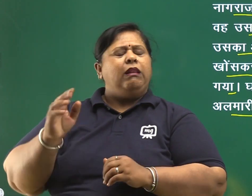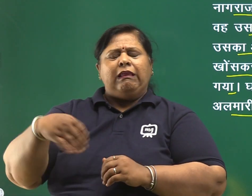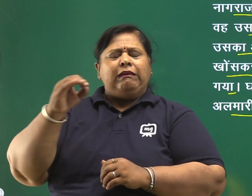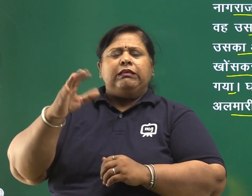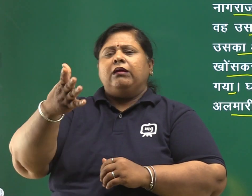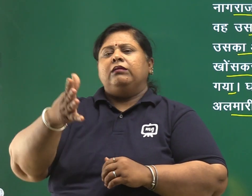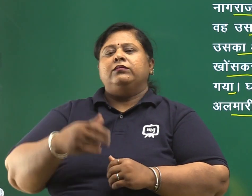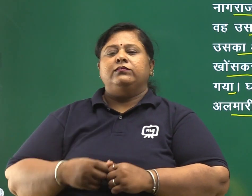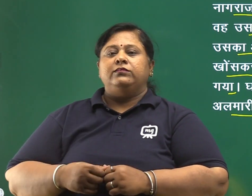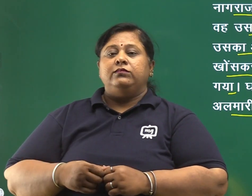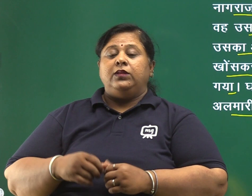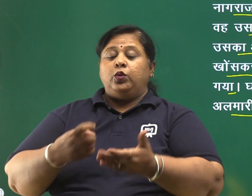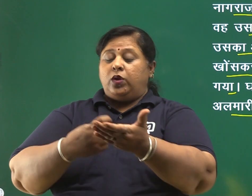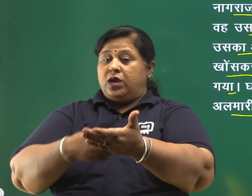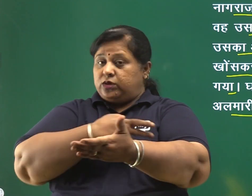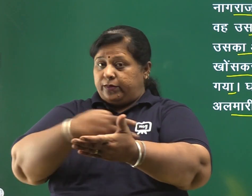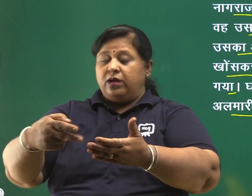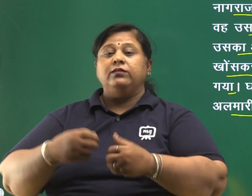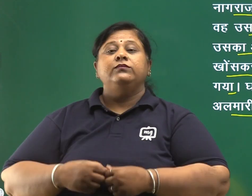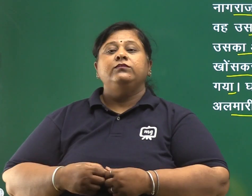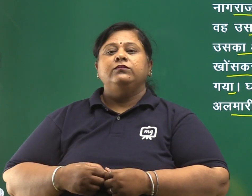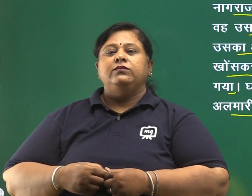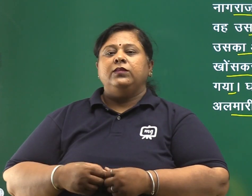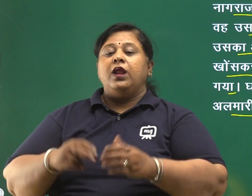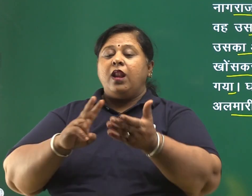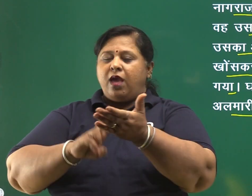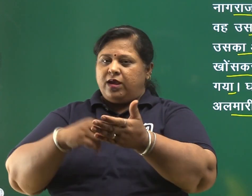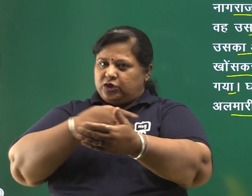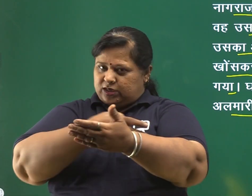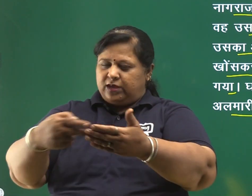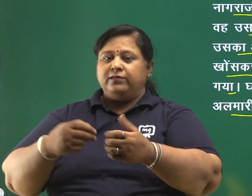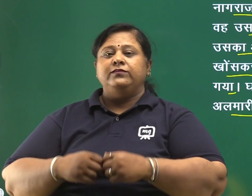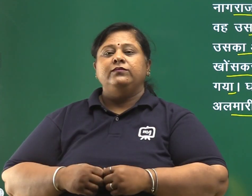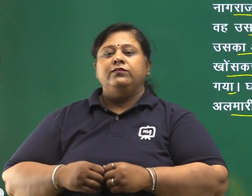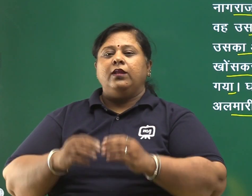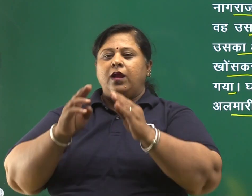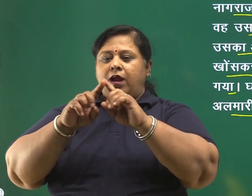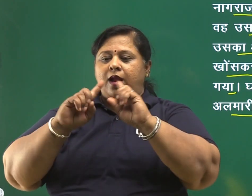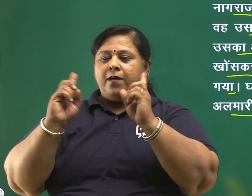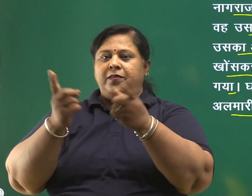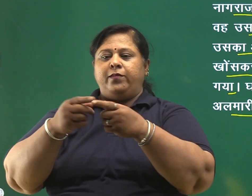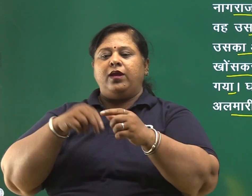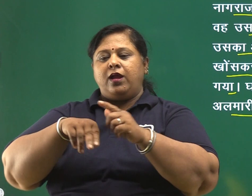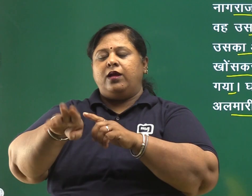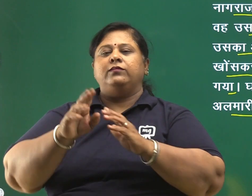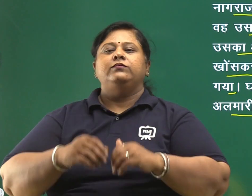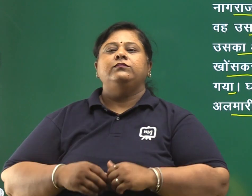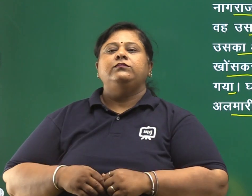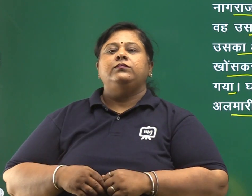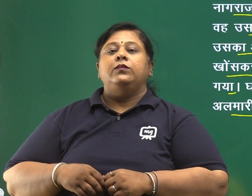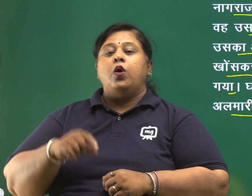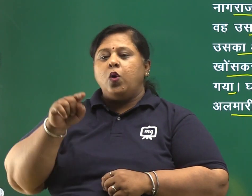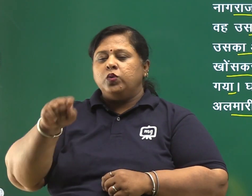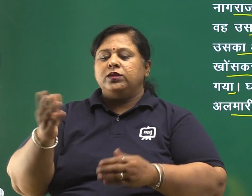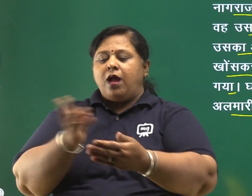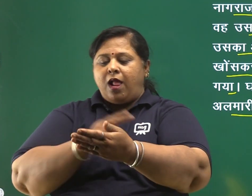था, तो राजप्पा नागराजन के कमरे में गया और